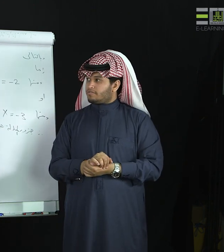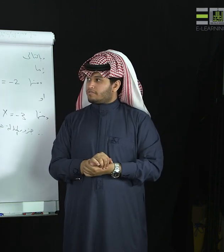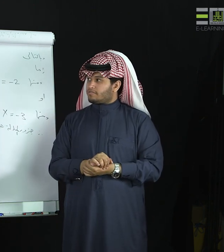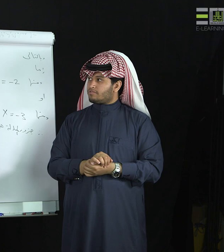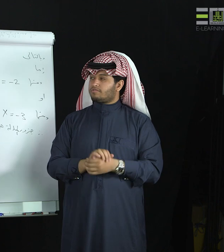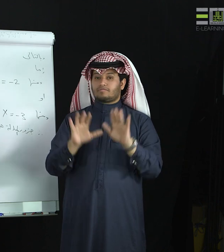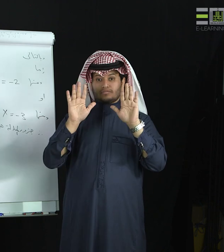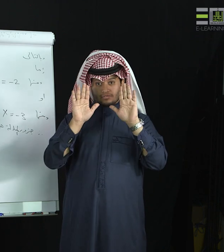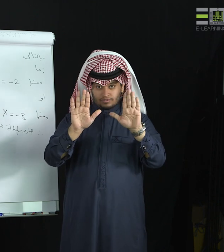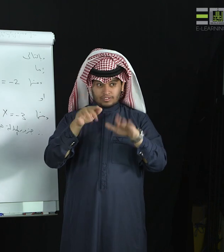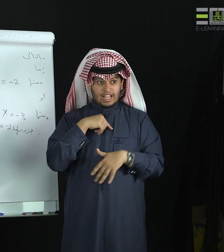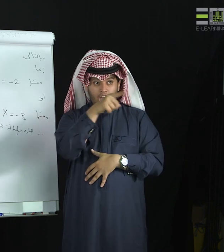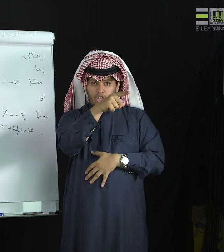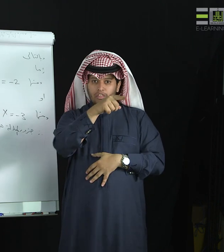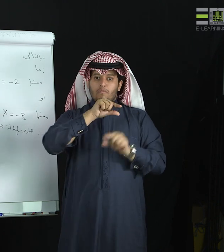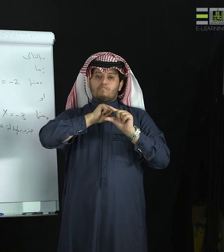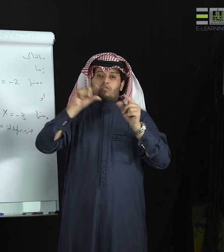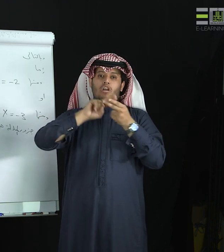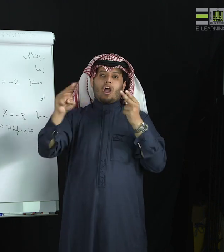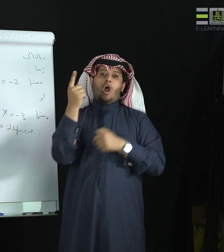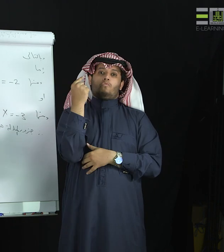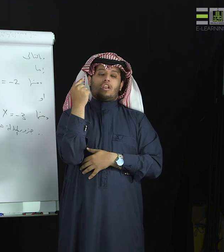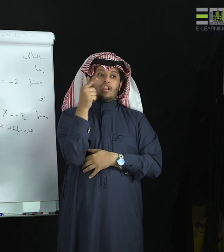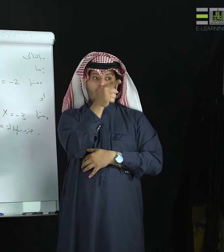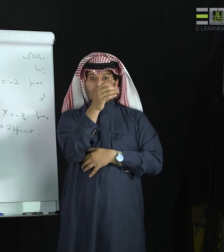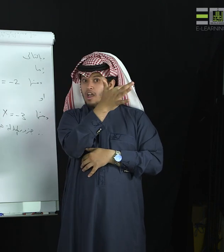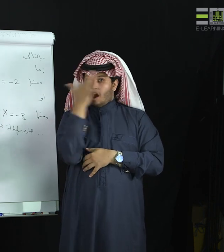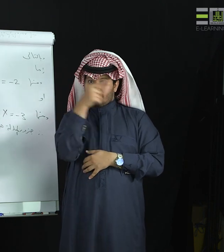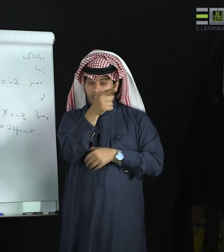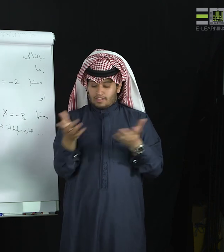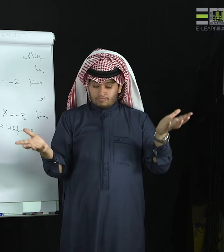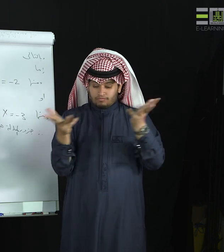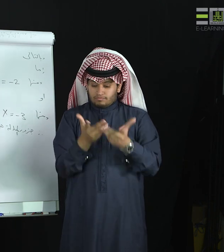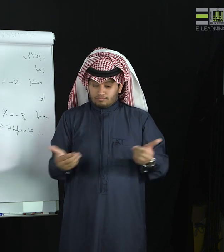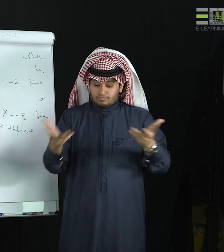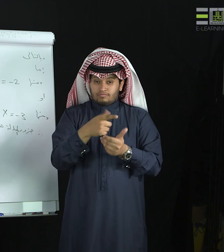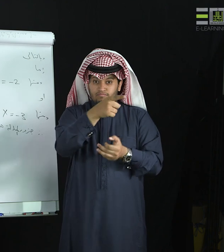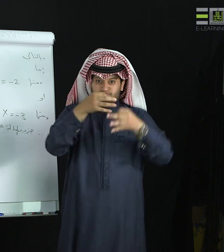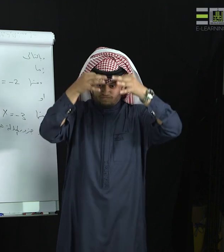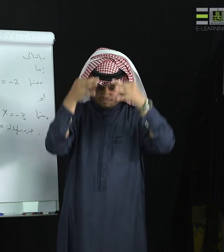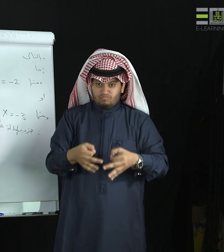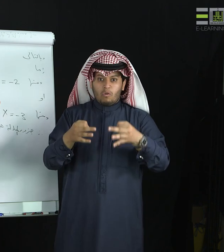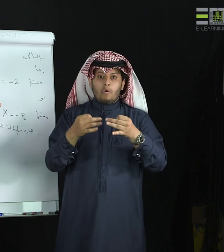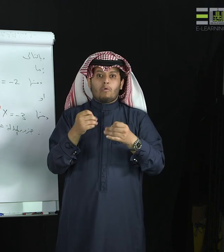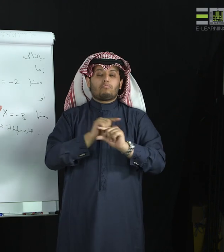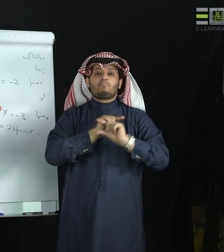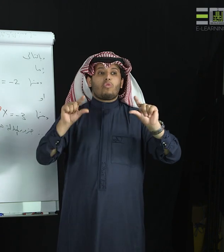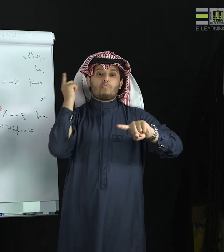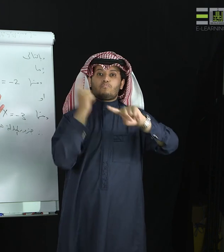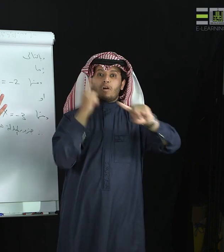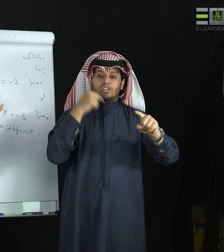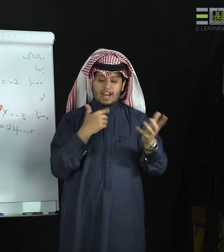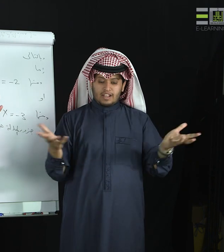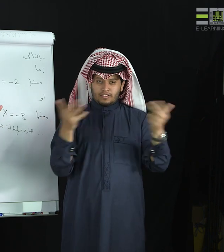طيب يبقى ده الأسلوب الأول، إذا كانت المعادلة يمكن تحليلها بالتحليل المباشر نحلل